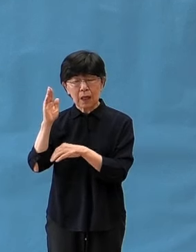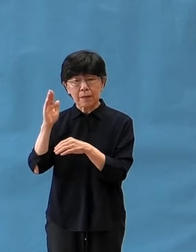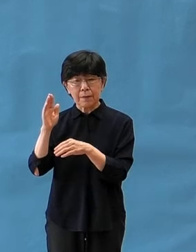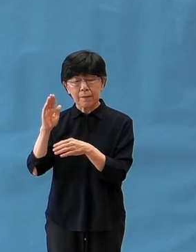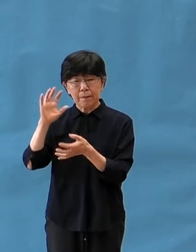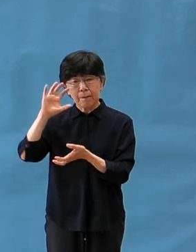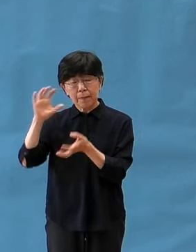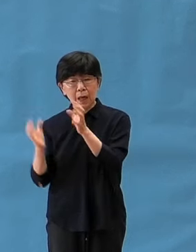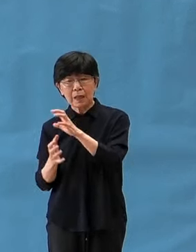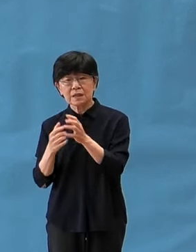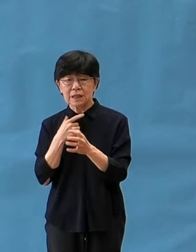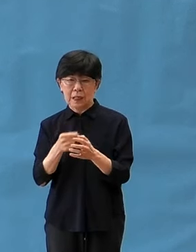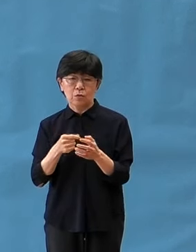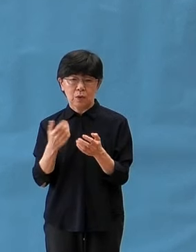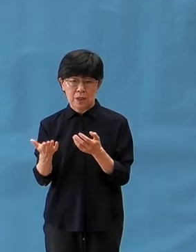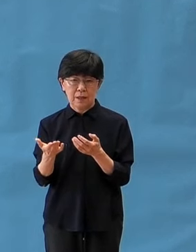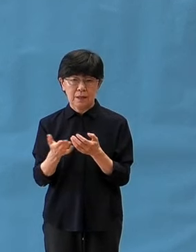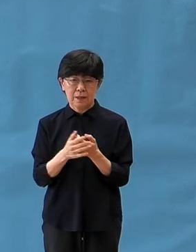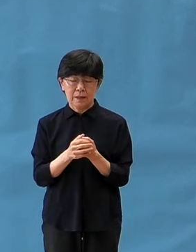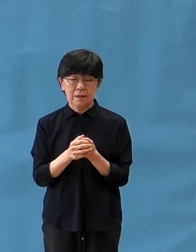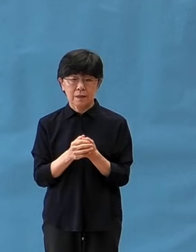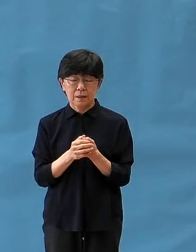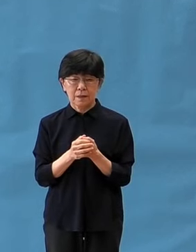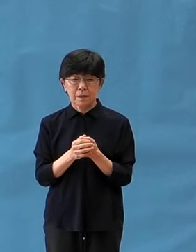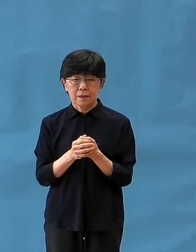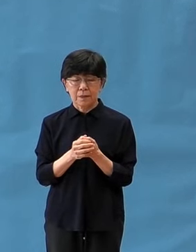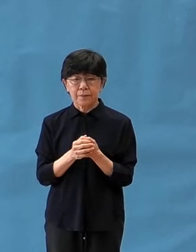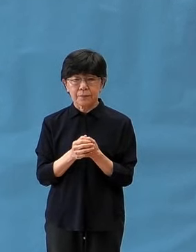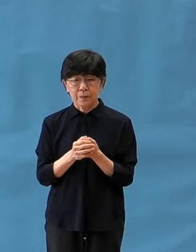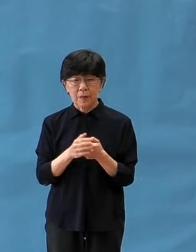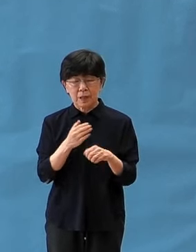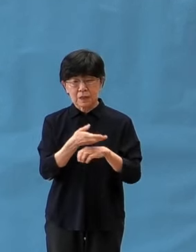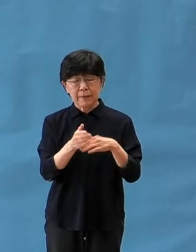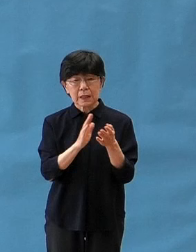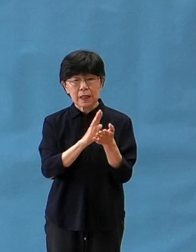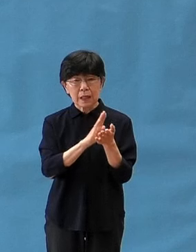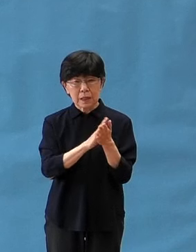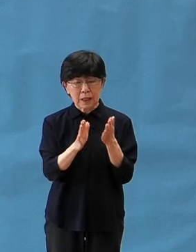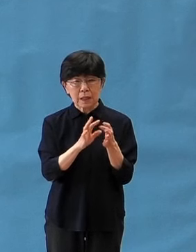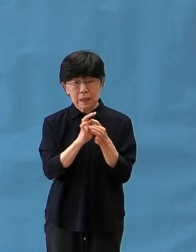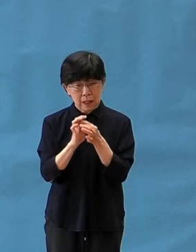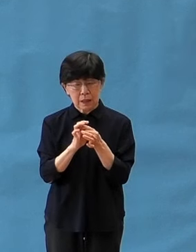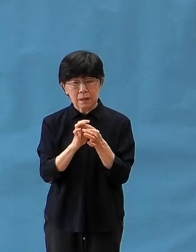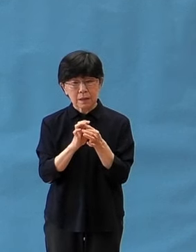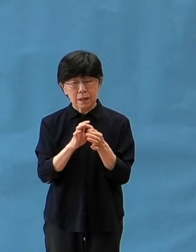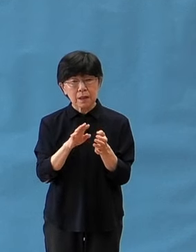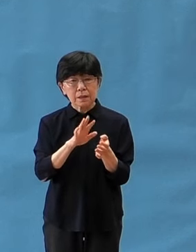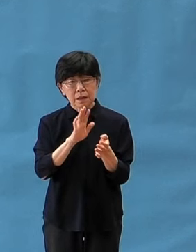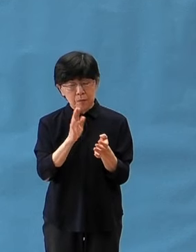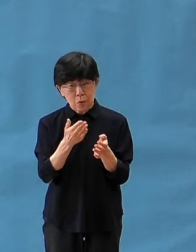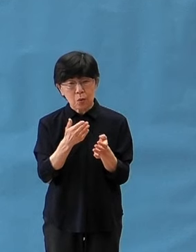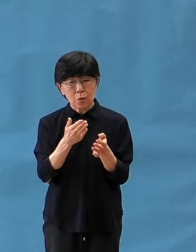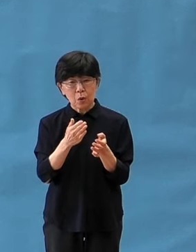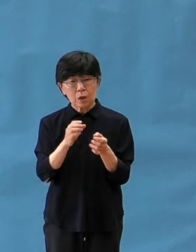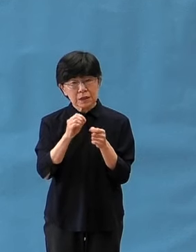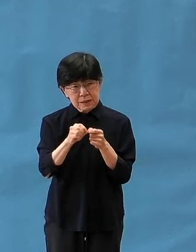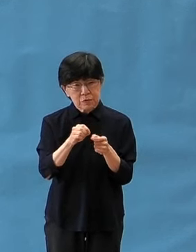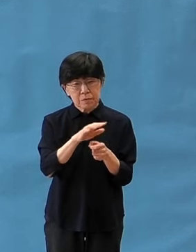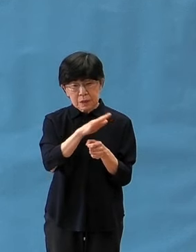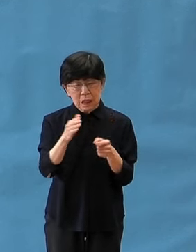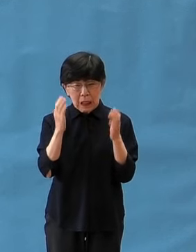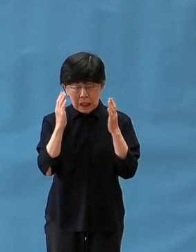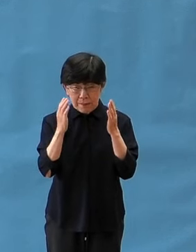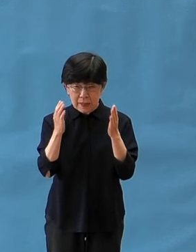こんな政策やられたら、いかに自民党の島根県連とか自民党の各職域地域支部がどんな頑張ったって、